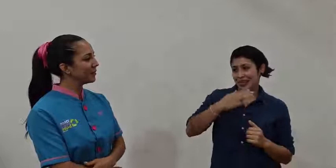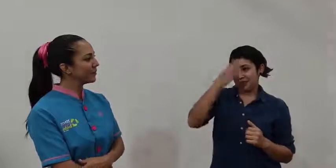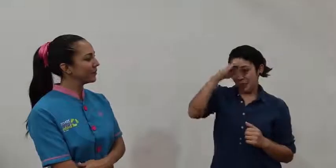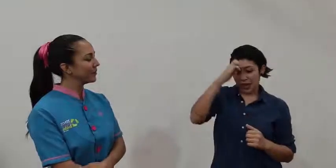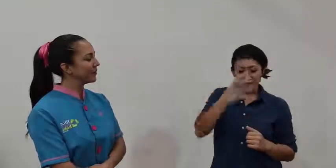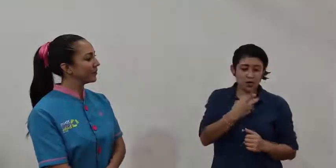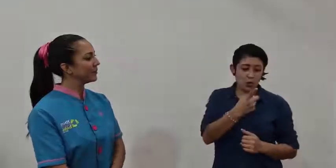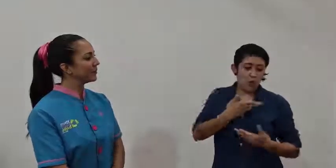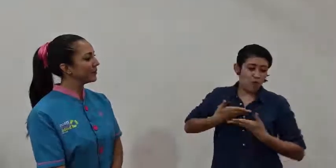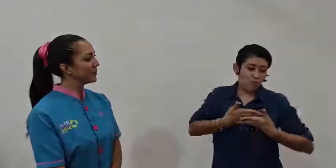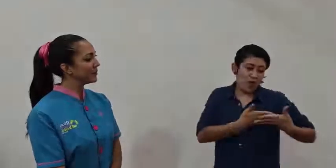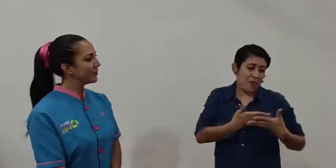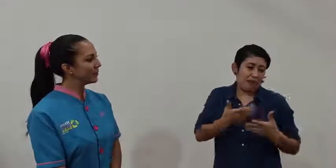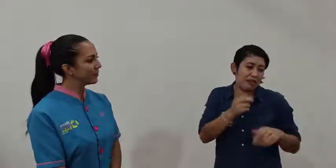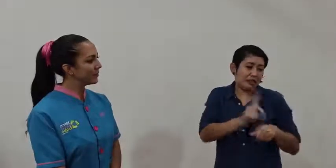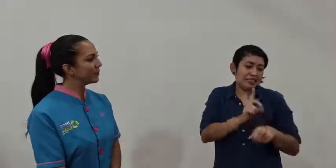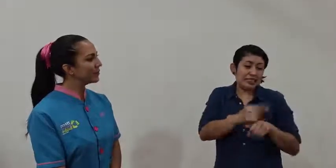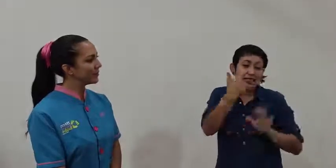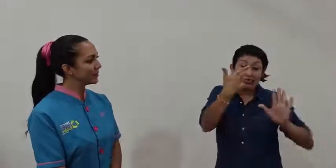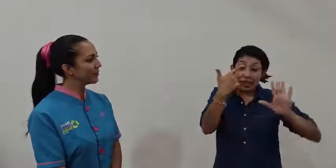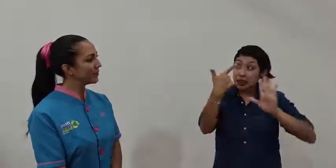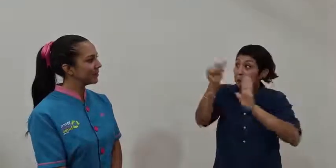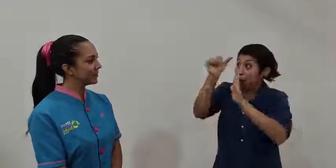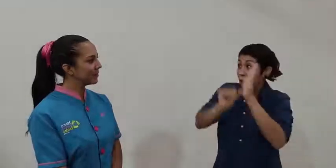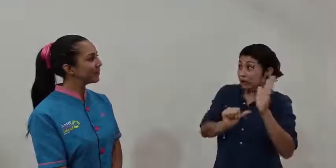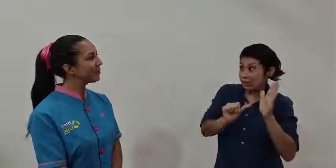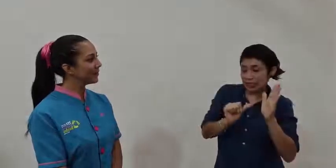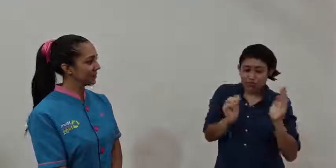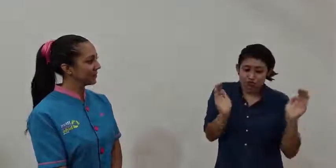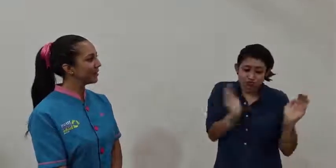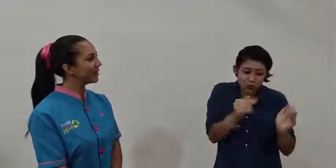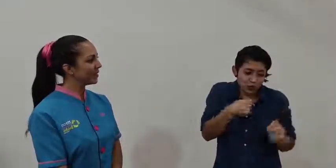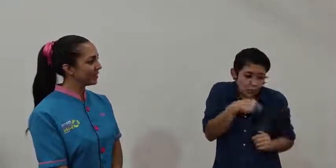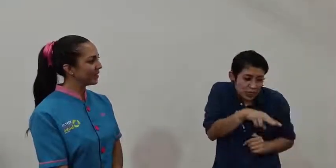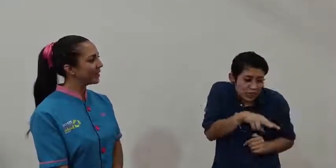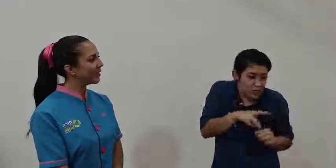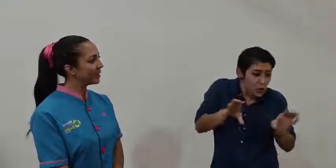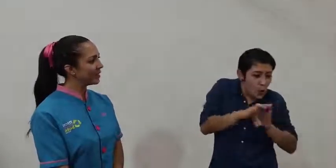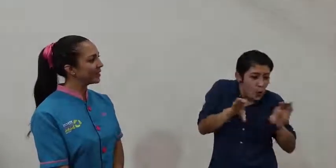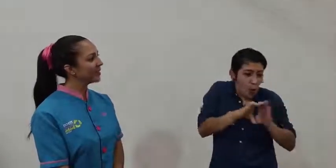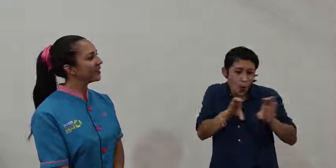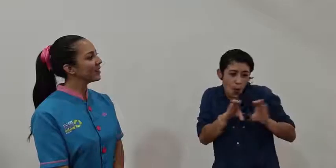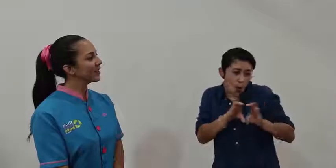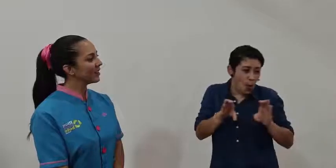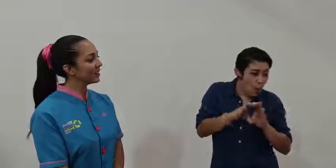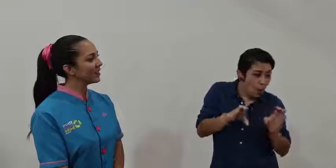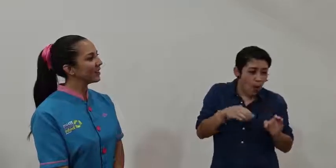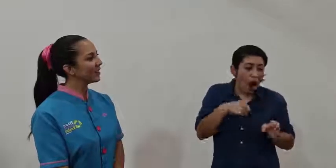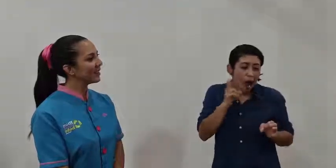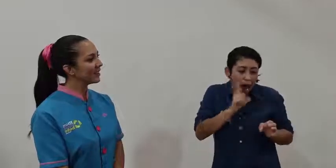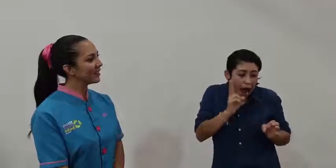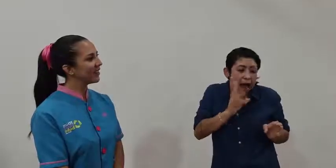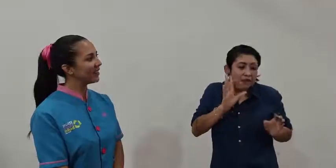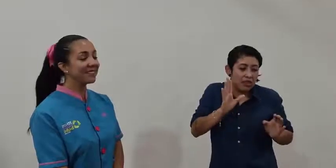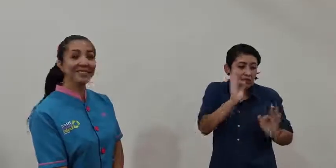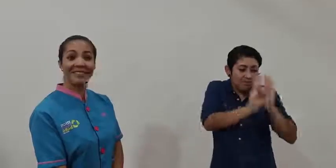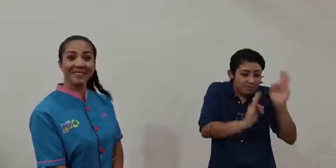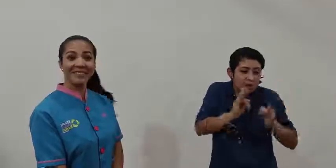Bueno, ok, en mi experiencia, por ejemplo, a mí me tocó cuidar un bebé desde los 7 meses y bueno, fue